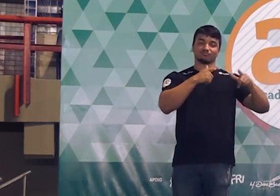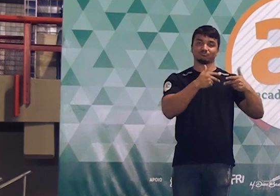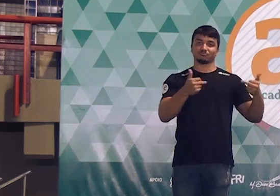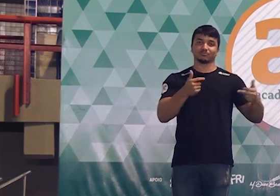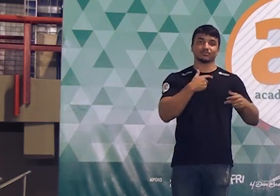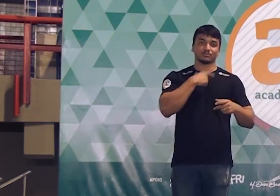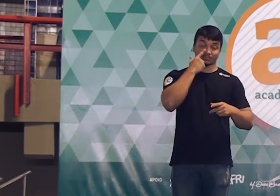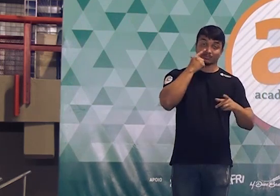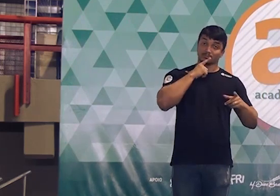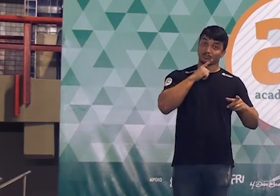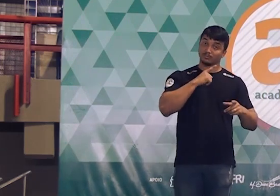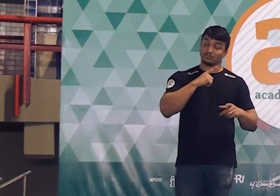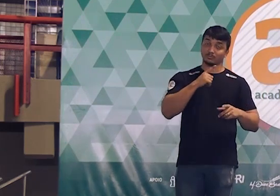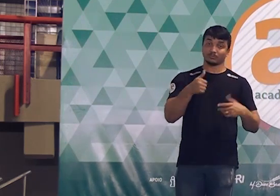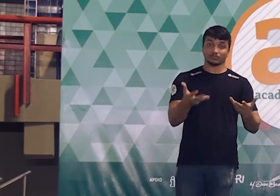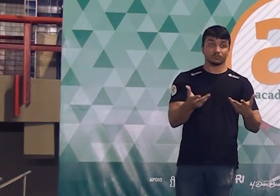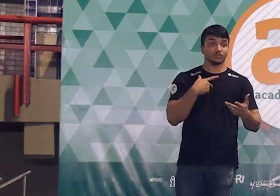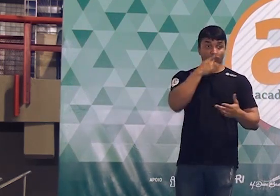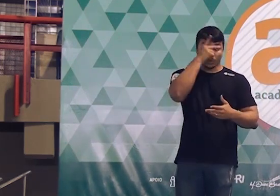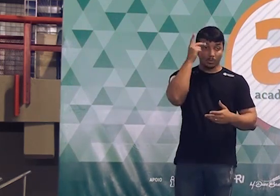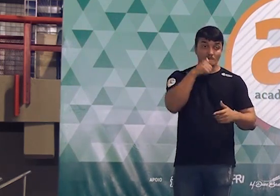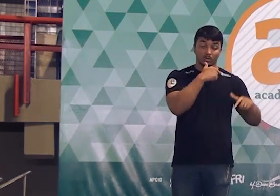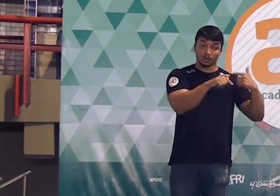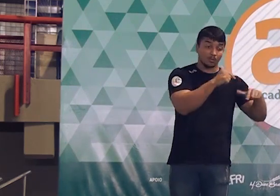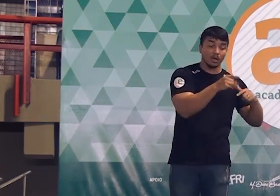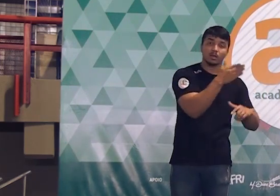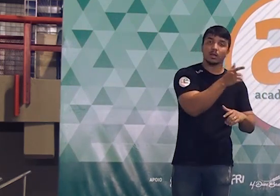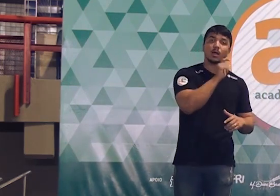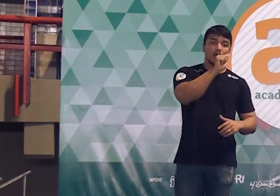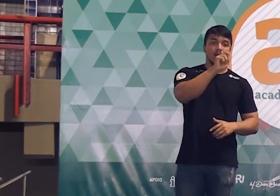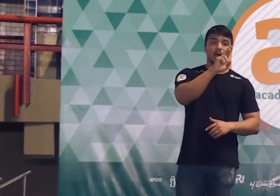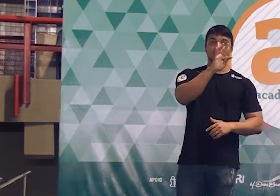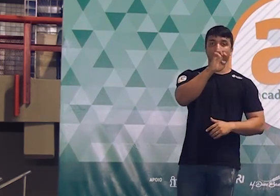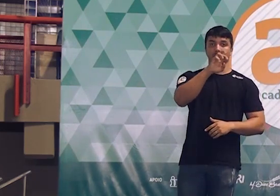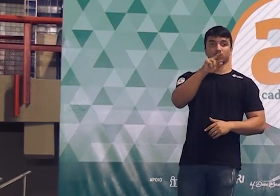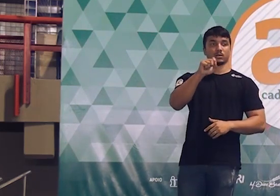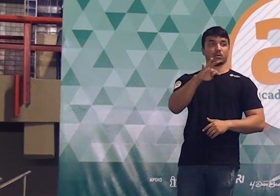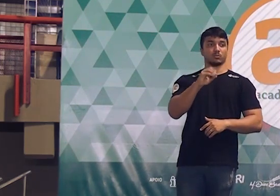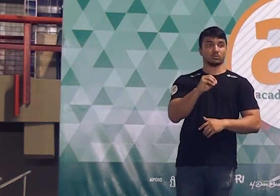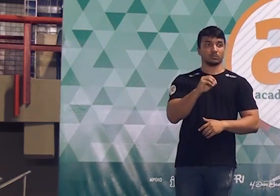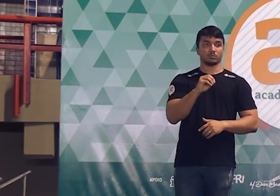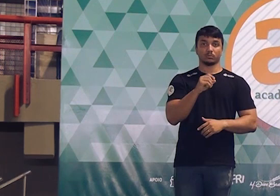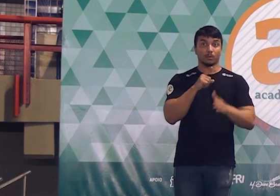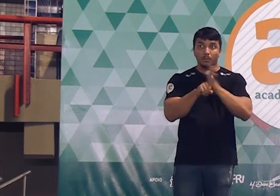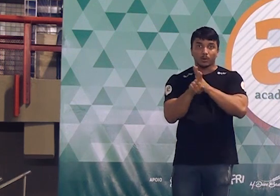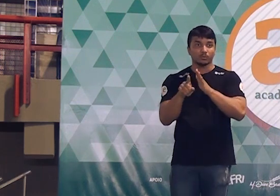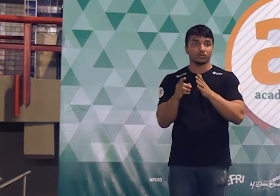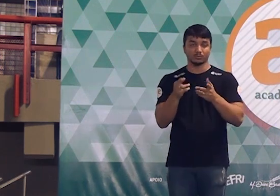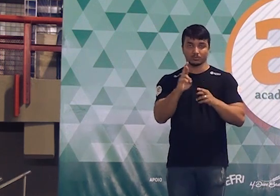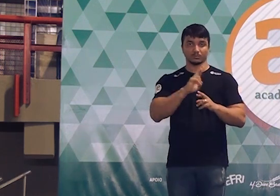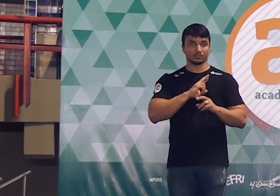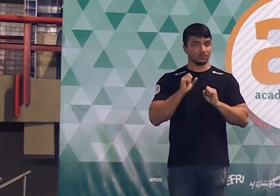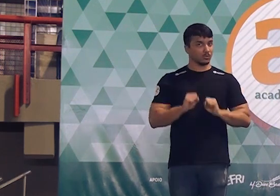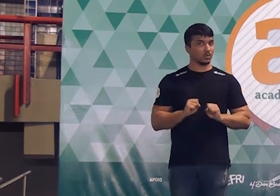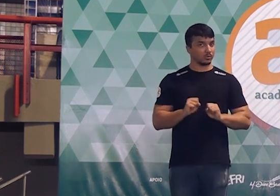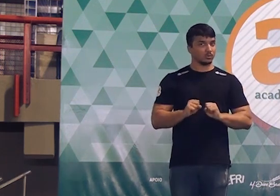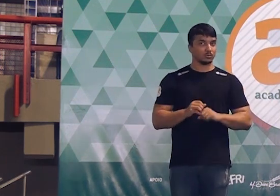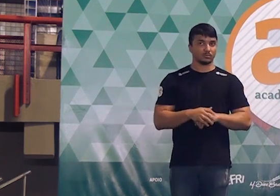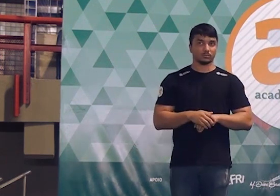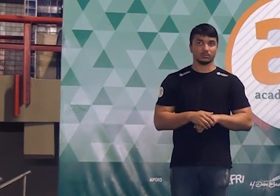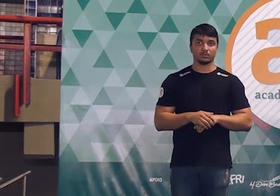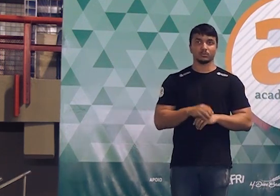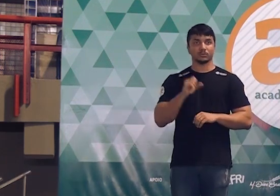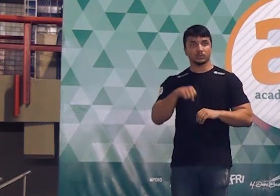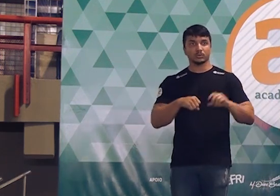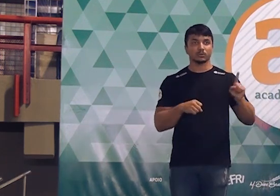Não tem? Tem. Aquela moçada faz artesanato? É uma pergunta, vocês podem responder.